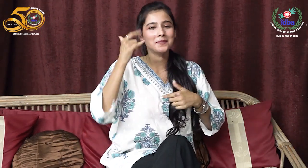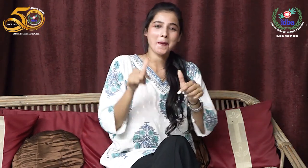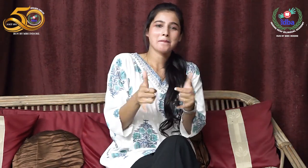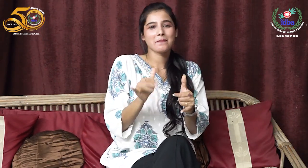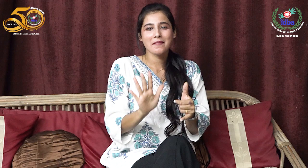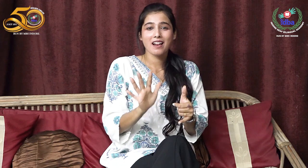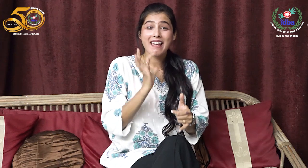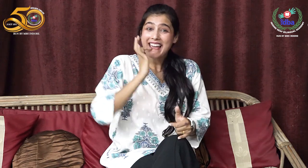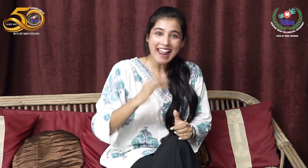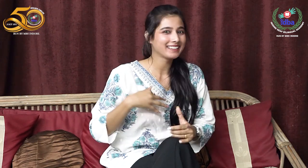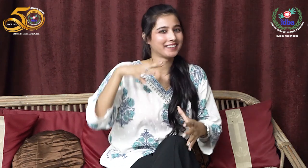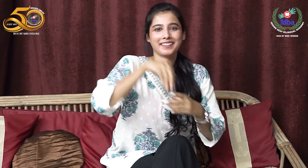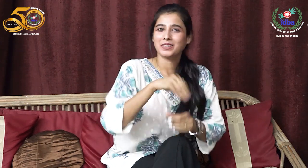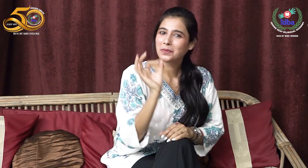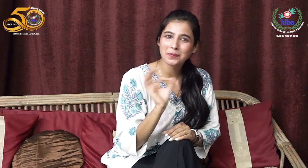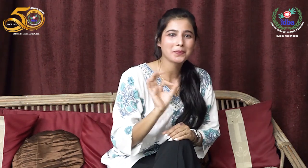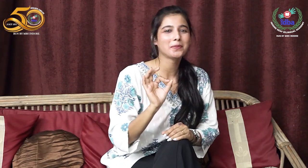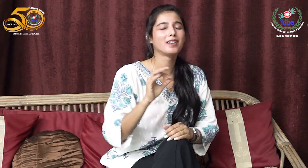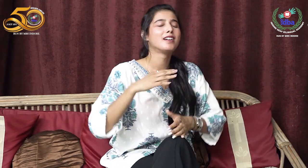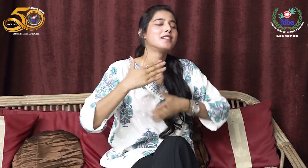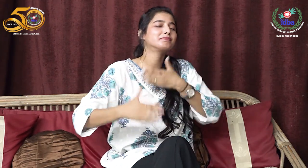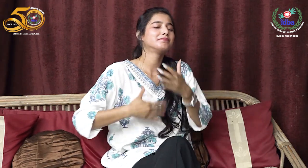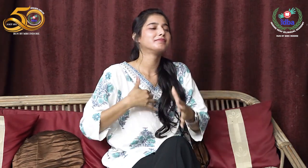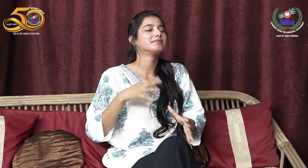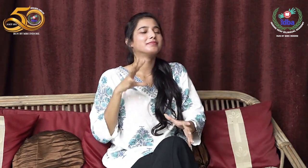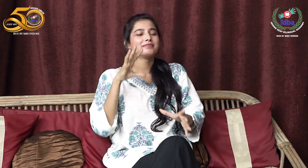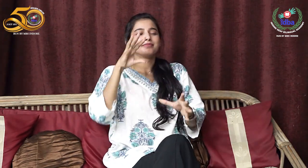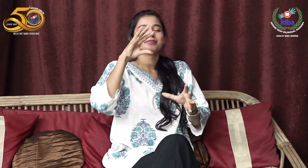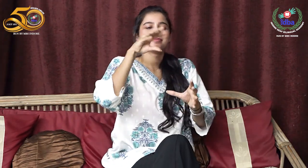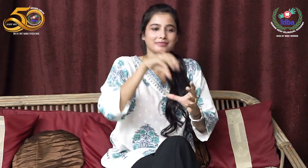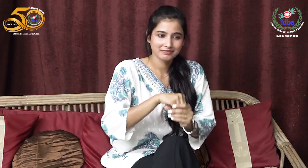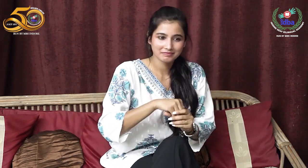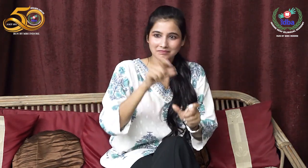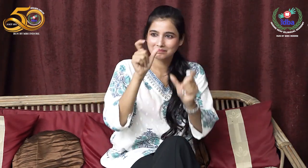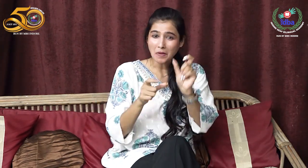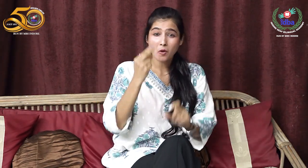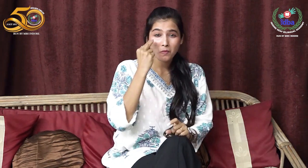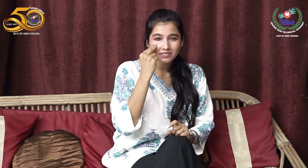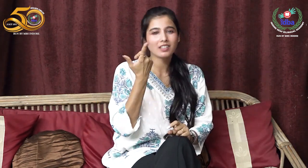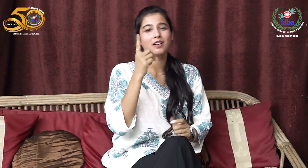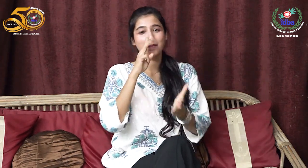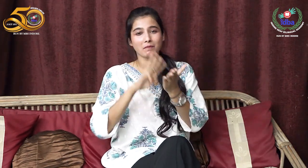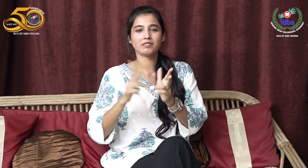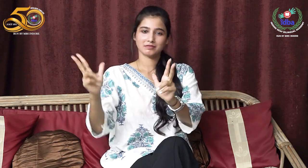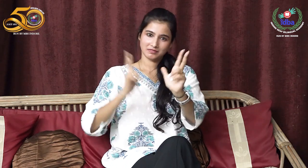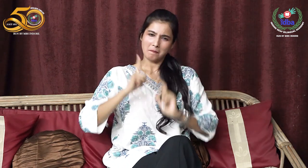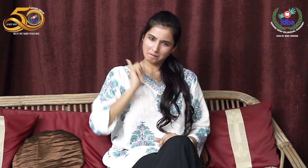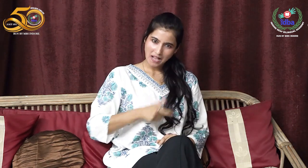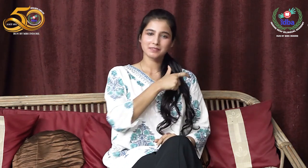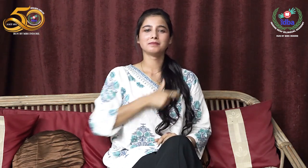सिलेक्ट किया। तो मुझे लगा कि सब गेम ही होगा, ऐसे ही मस्ती मजाक में मैंने भी ज्वाइन करा। बट जब मैंने ज्वाइन किया और फिर उषा मैम का उन्होंने मुझे कहा कि